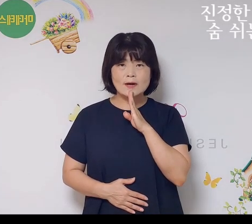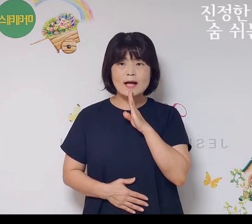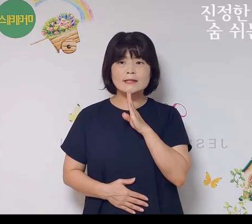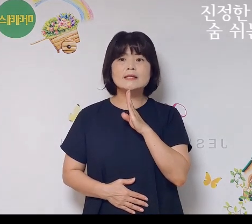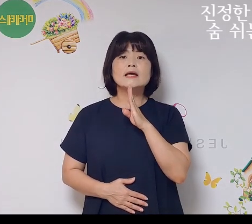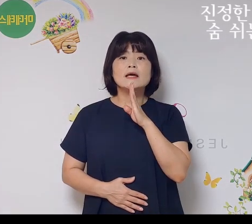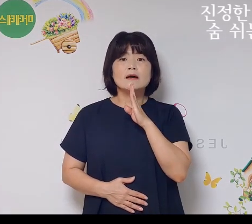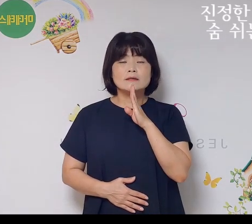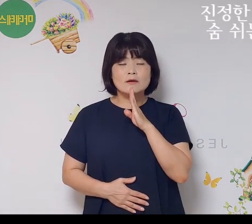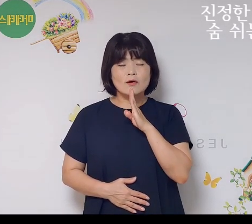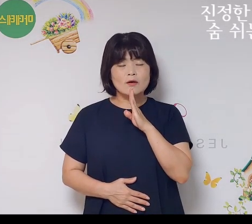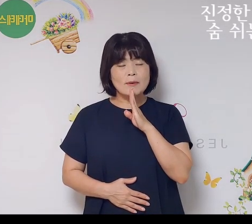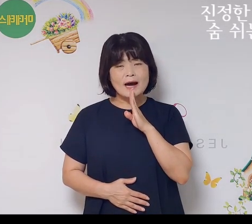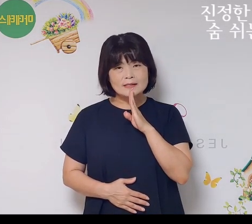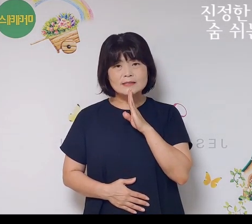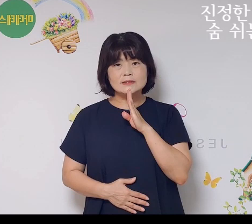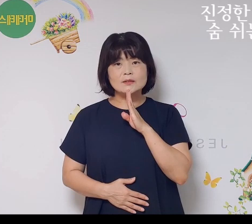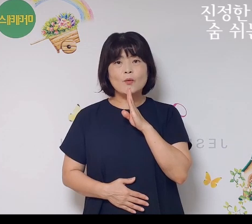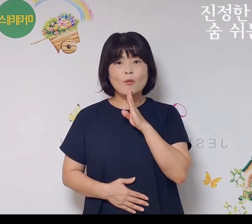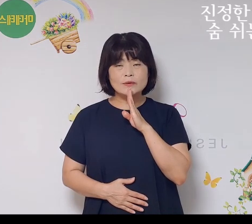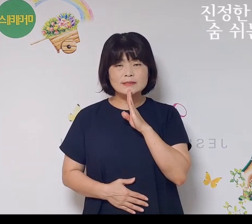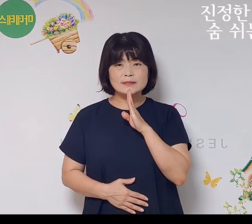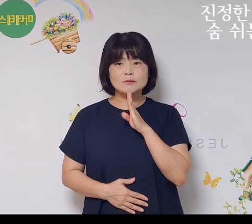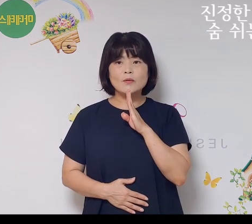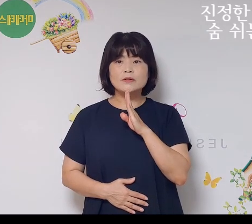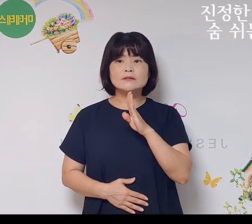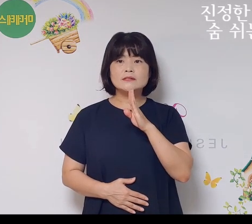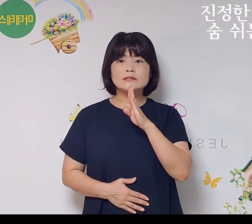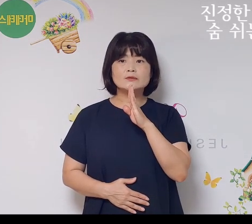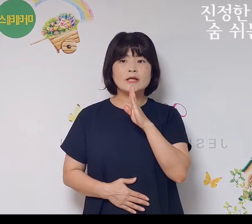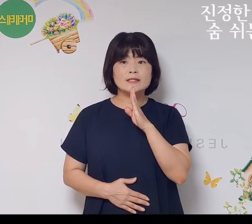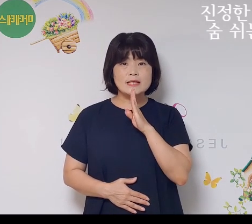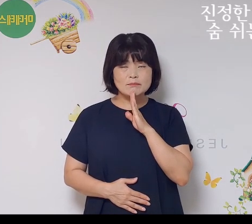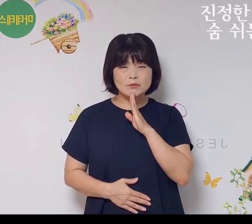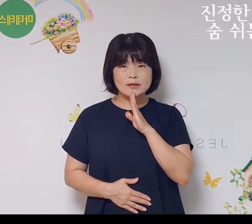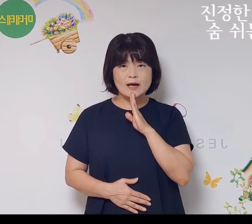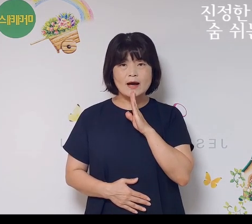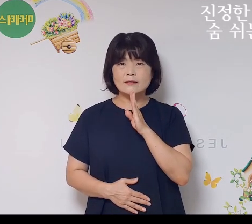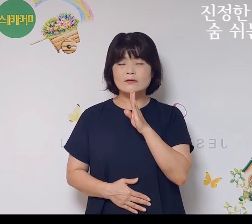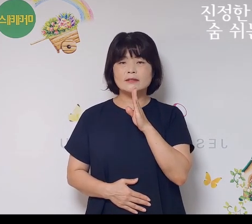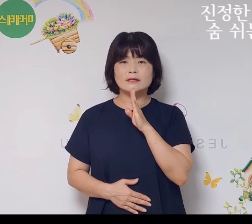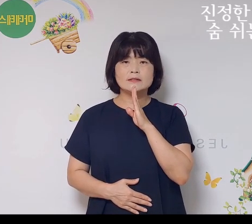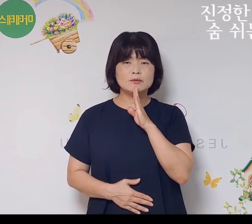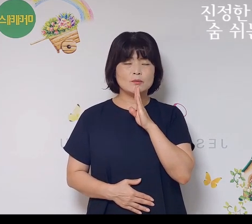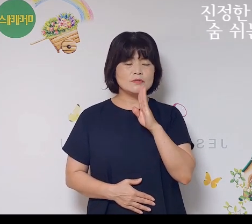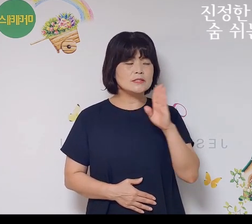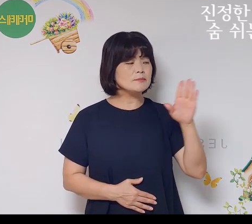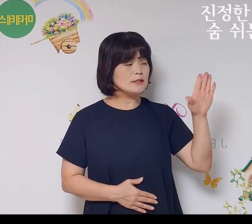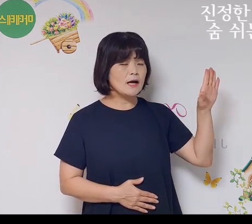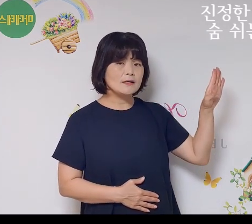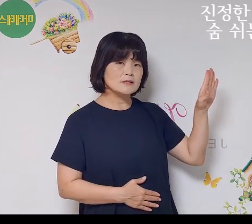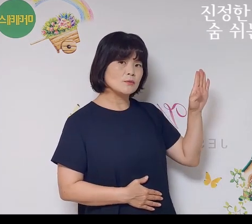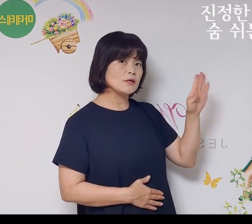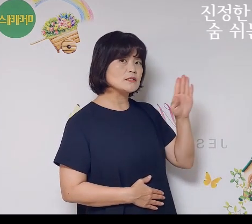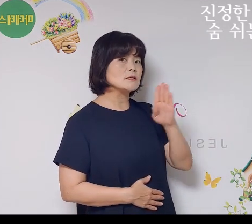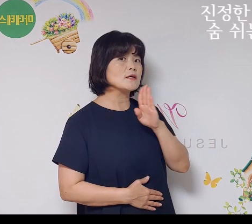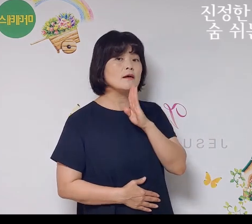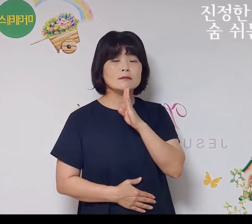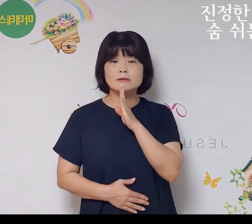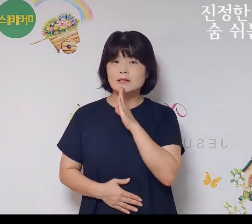진정한, 바른, 옳은 뭐 이런 뜻으로 다 참되다 이럴 때는 요거 씁니다. 그래서 이렇게 하셔서